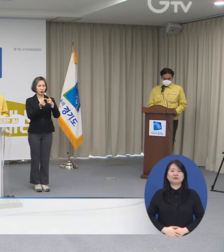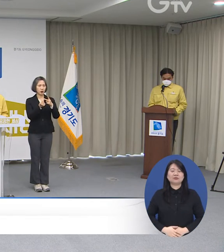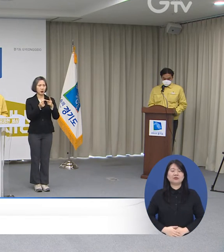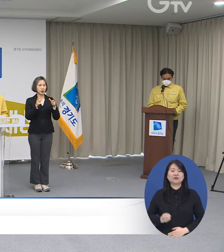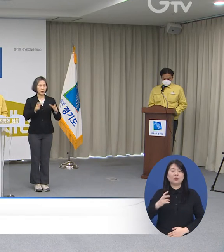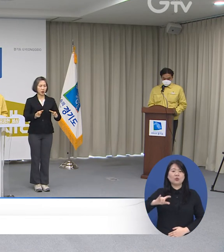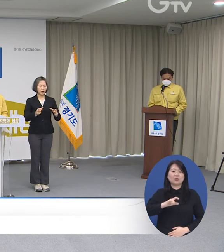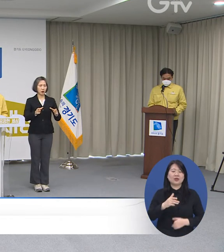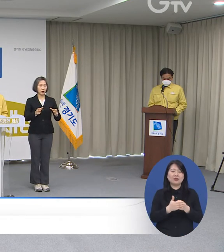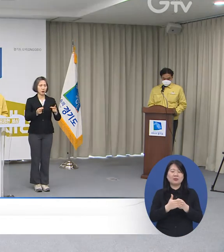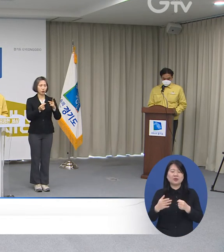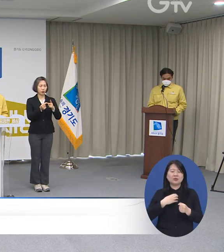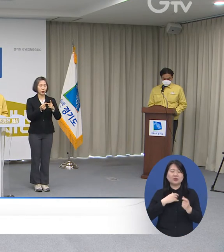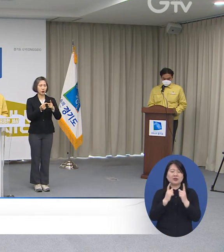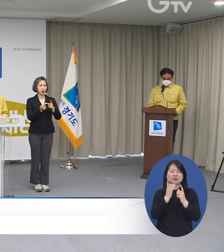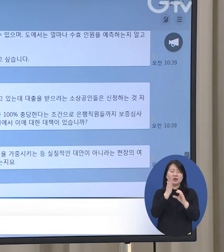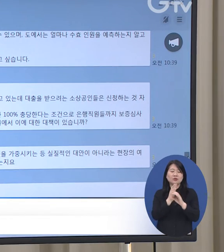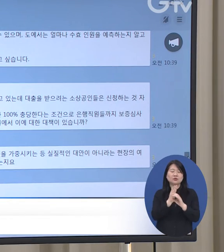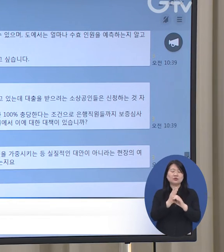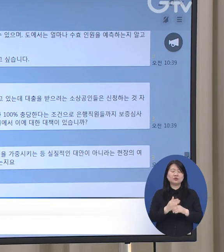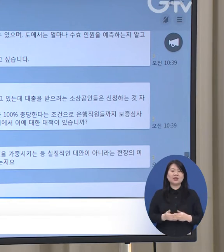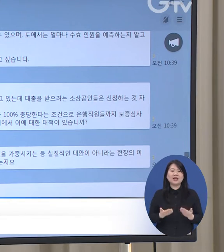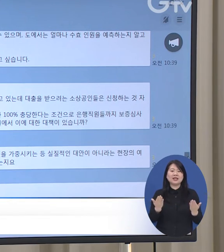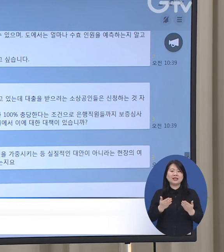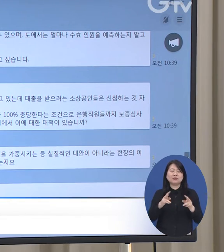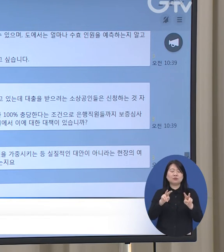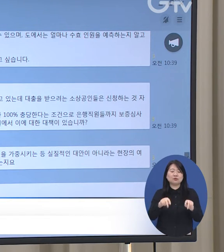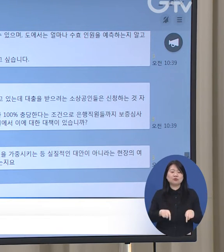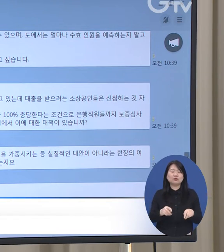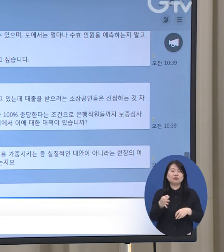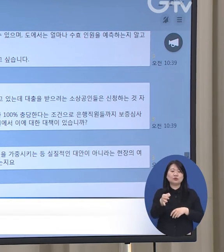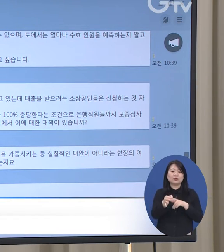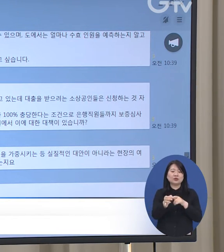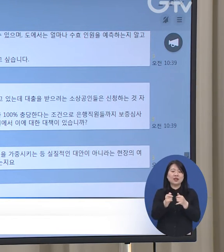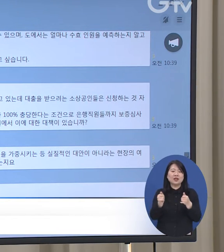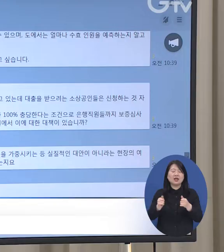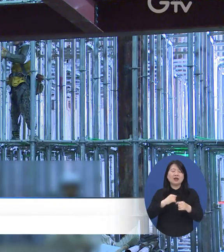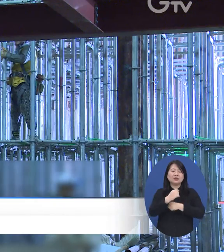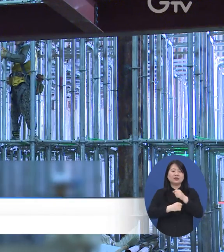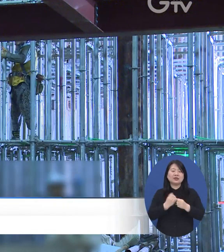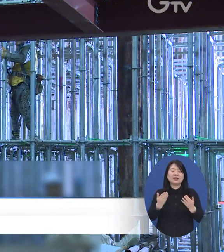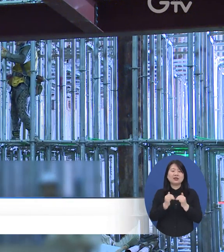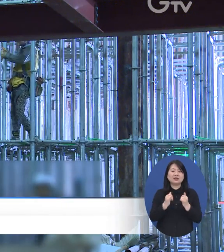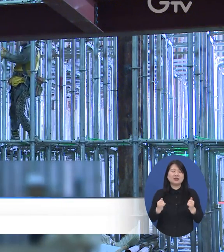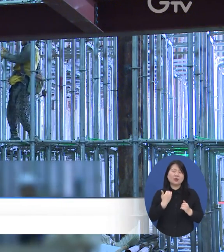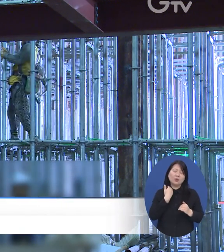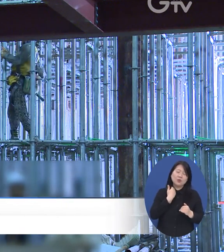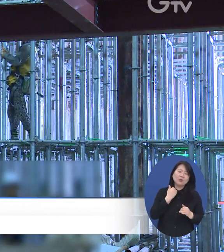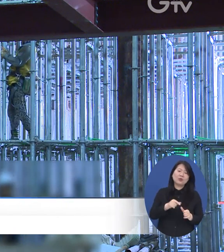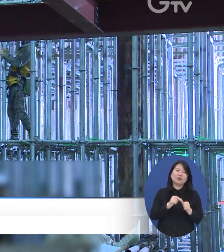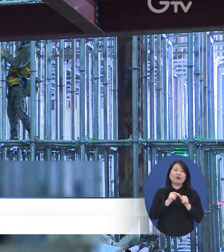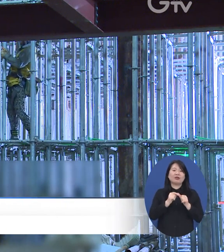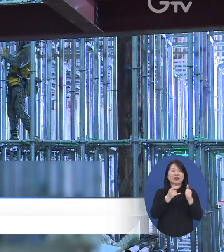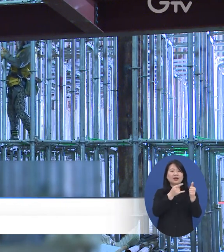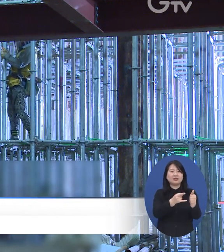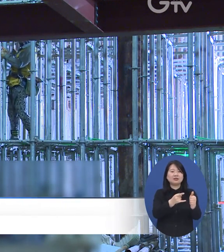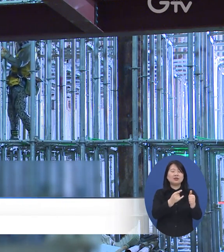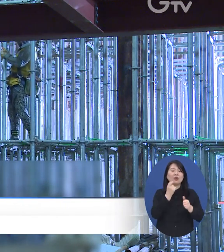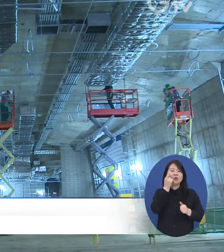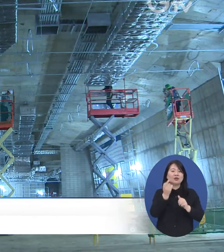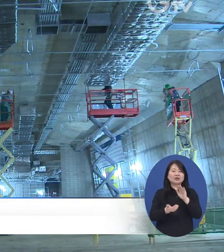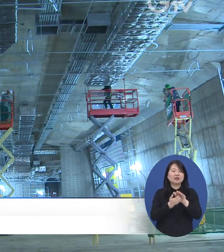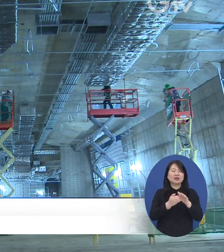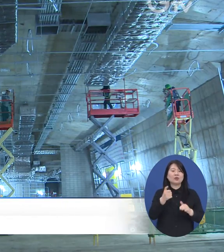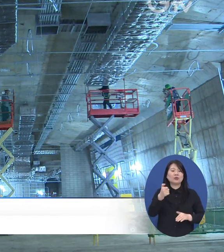또 코로나19로 위기를 겪고 있는 무급휴직 근로자와 특수고용직, 프리랜서 등 고용 사각지대에 놓인 이들에게는 월